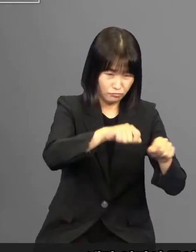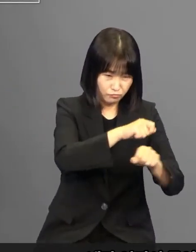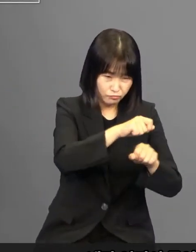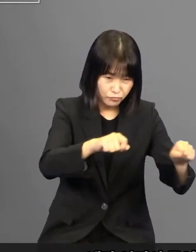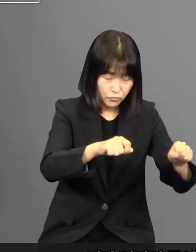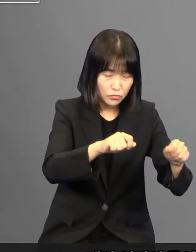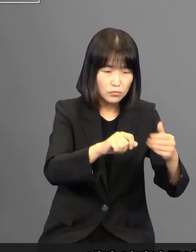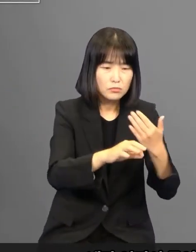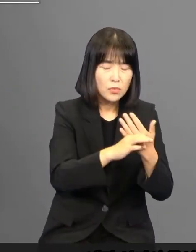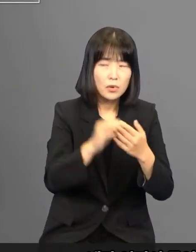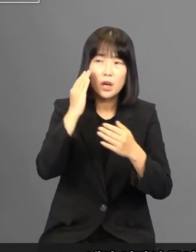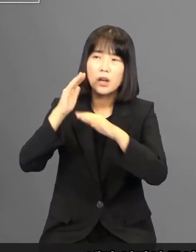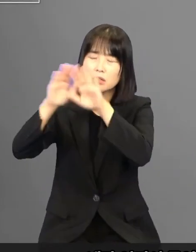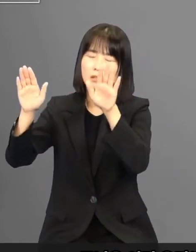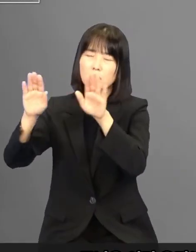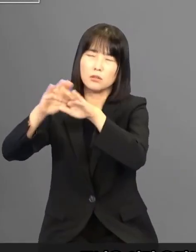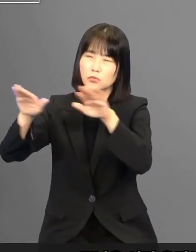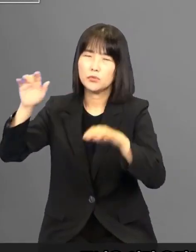묶일 거야.